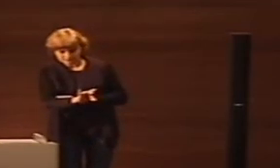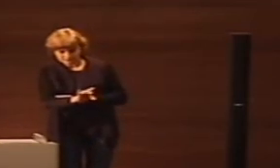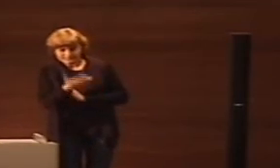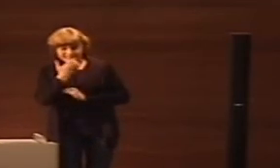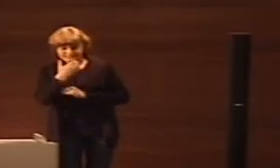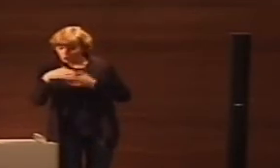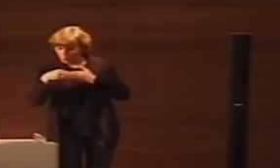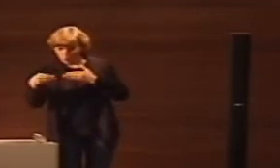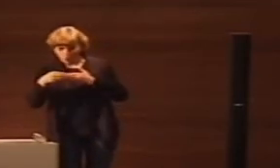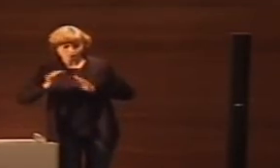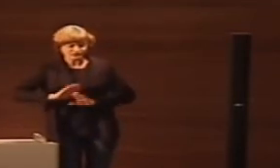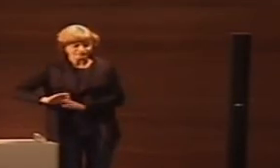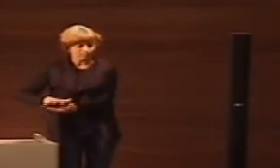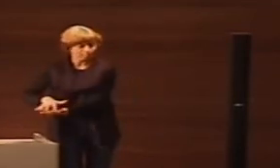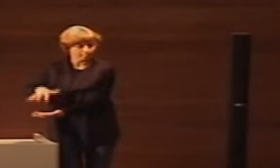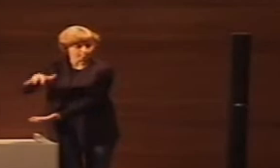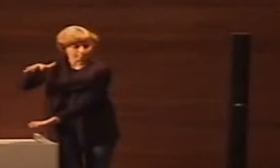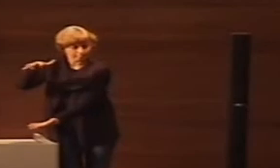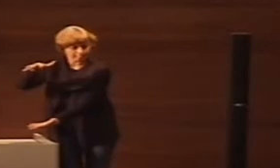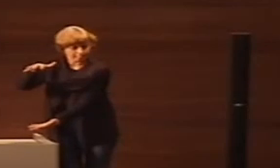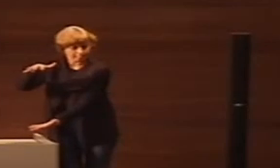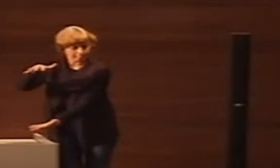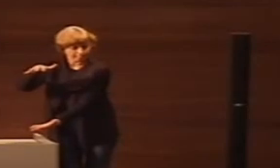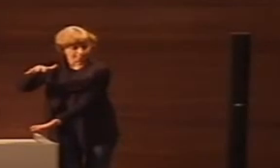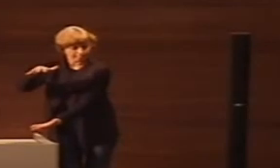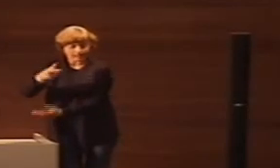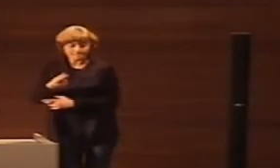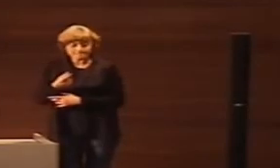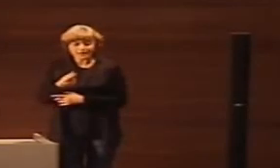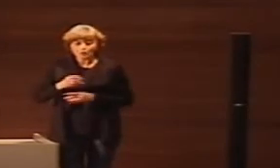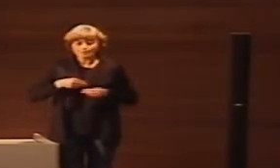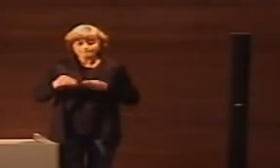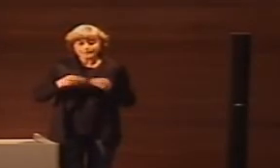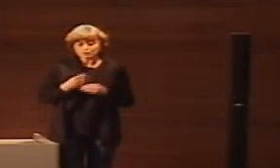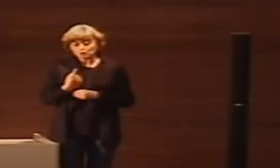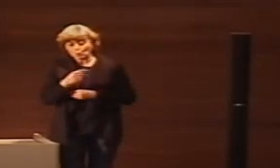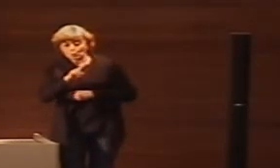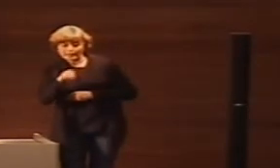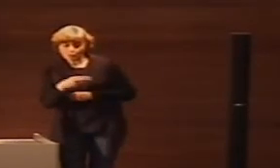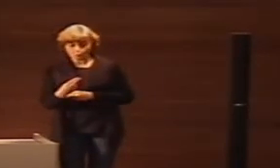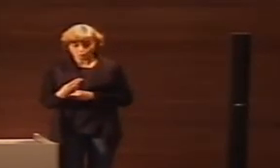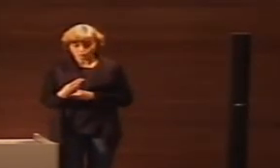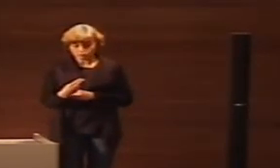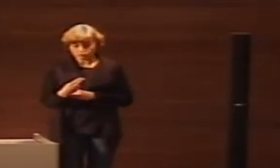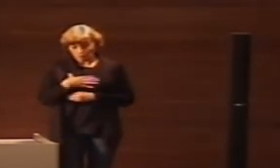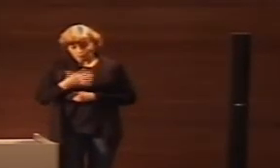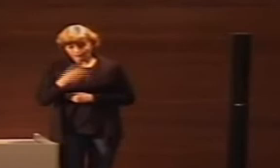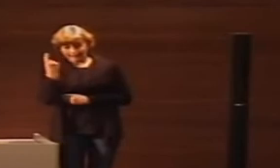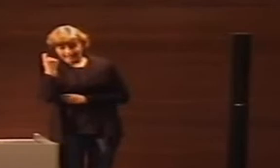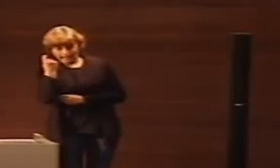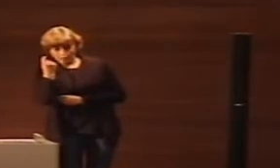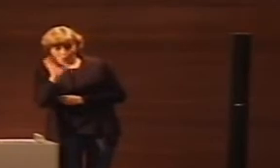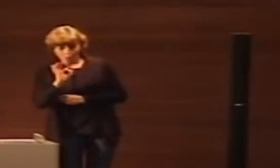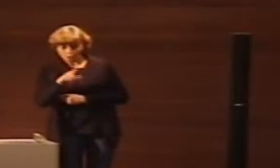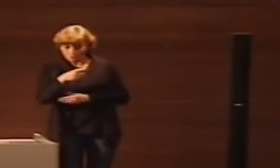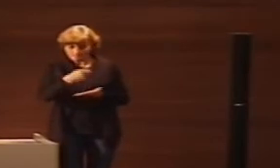Y esas bolsas de basura, en vez de valer el coste del plástico, 2 céntimos, 3 céntimos, pues valen 1 euro, 2 euros, y eso sirve para financiar el